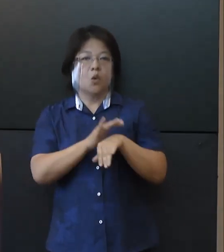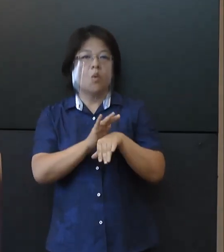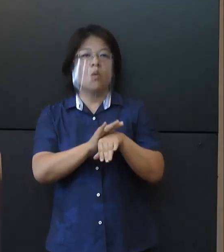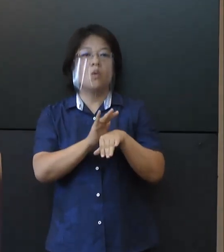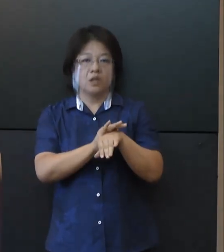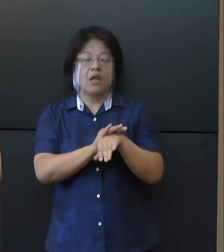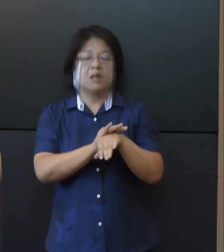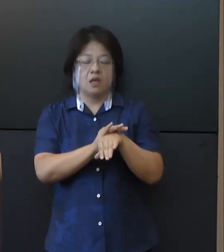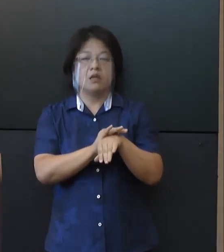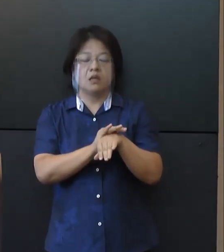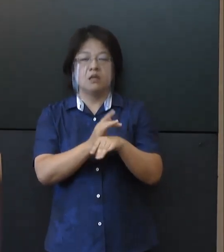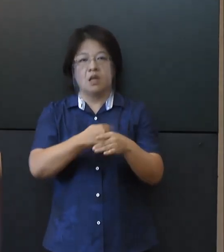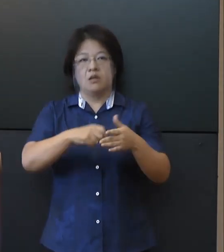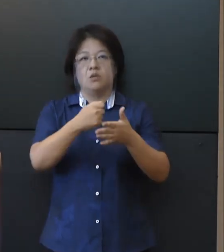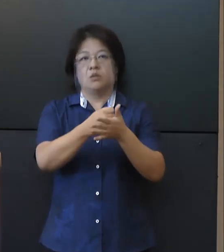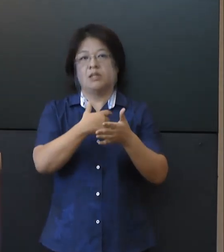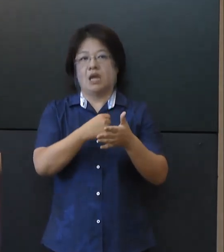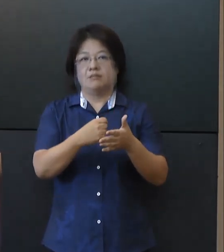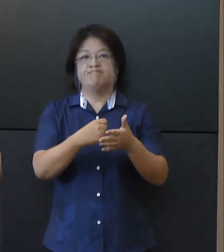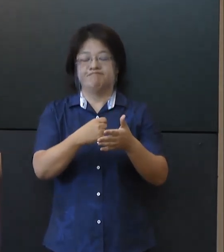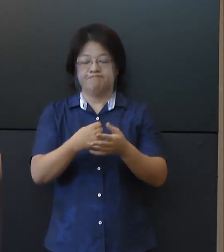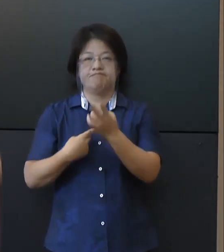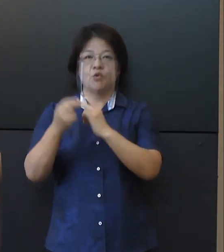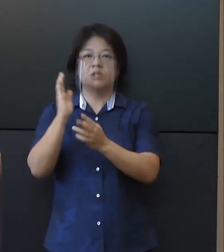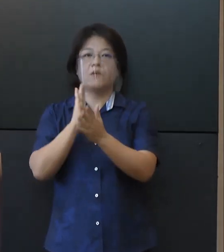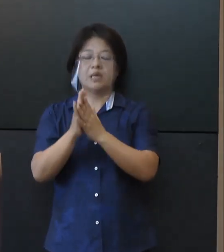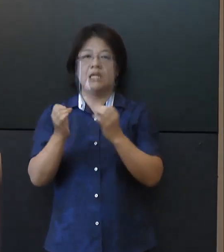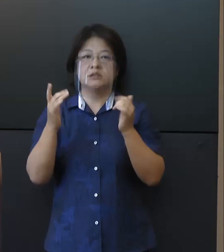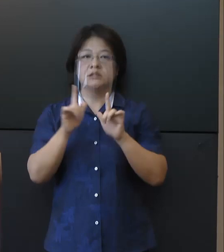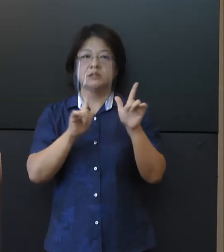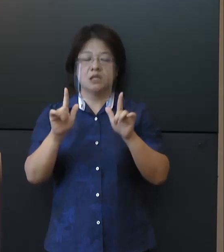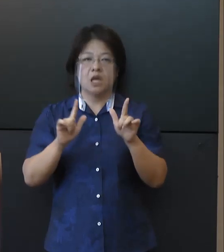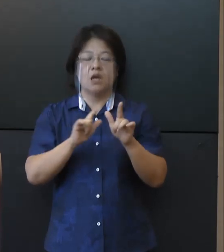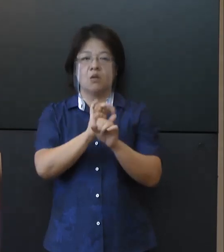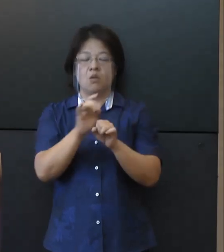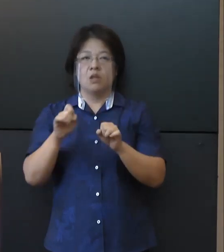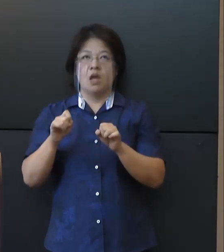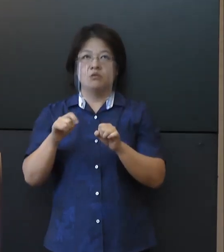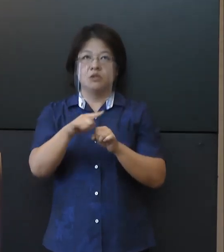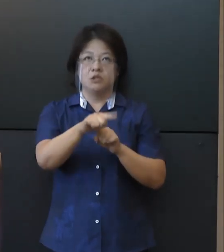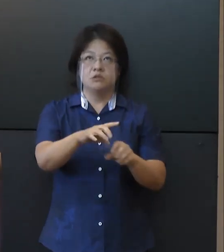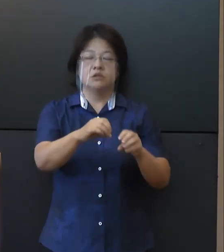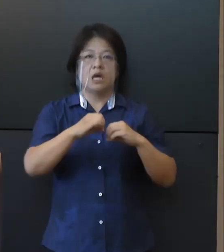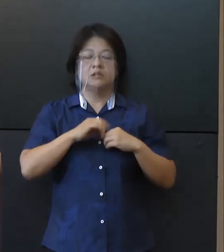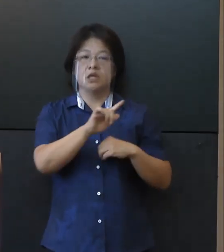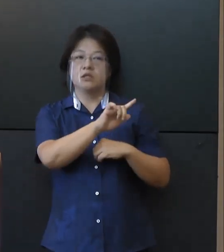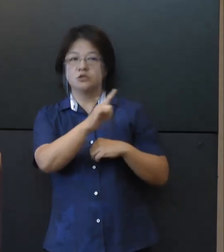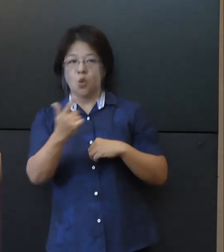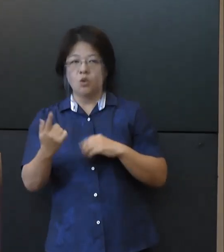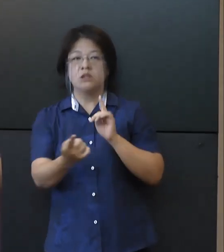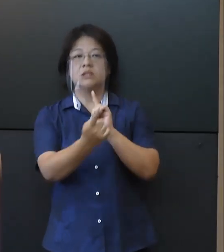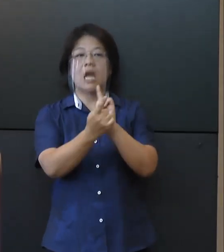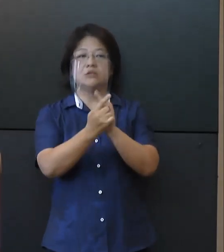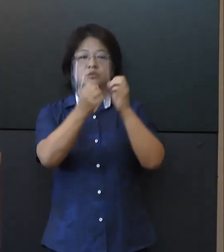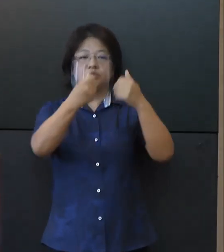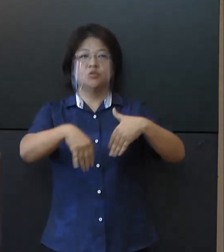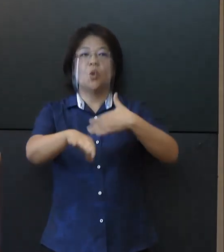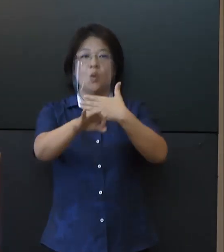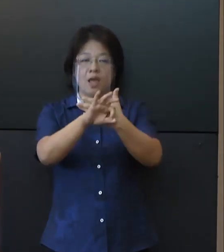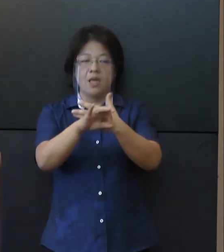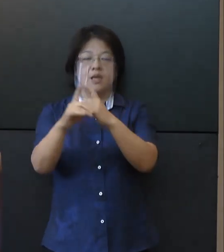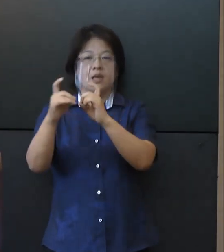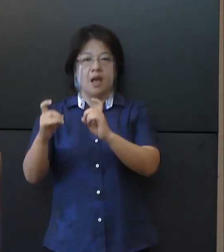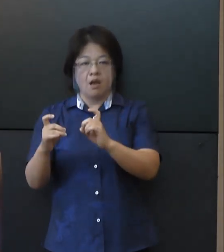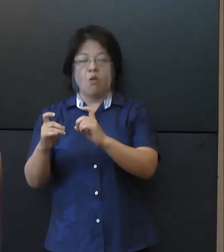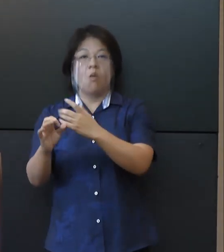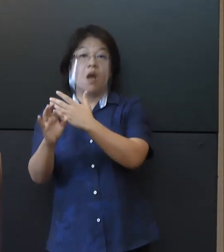する沖縄県新型コロナウイルス感染症等対策に関する条例仮